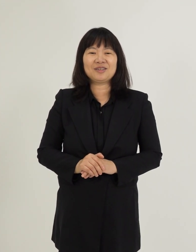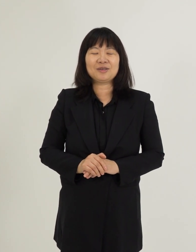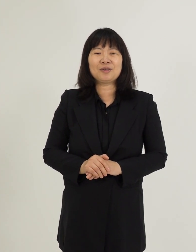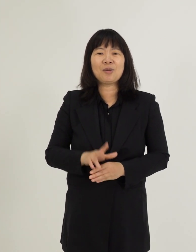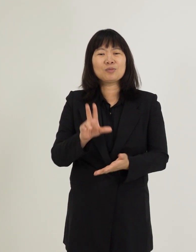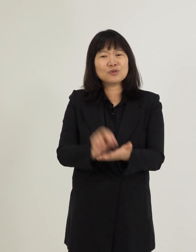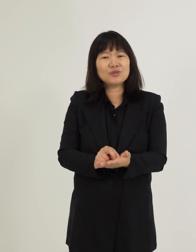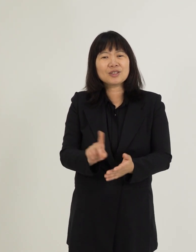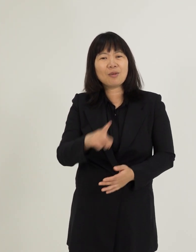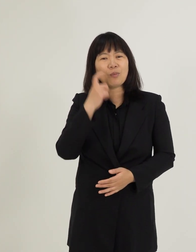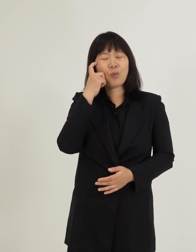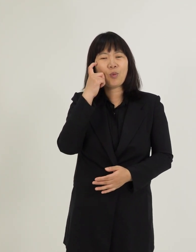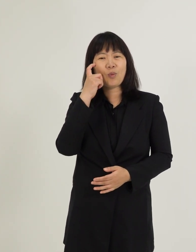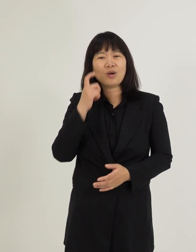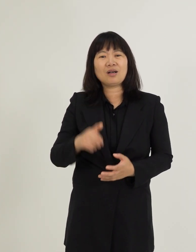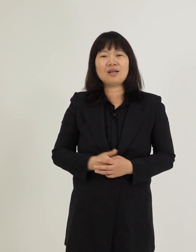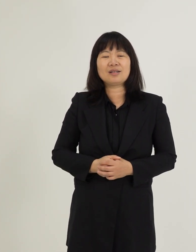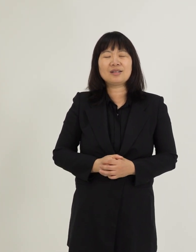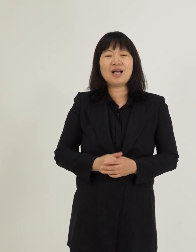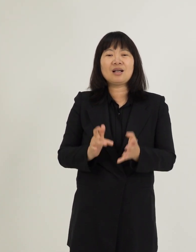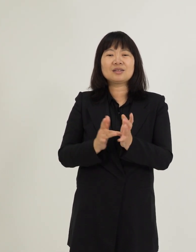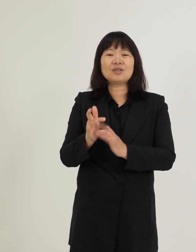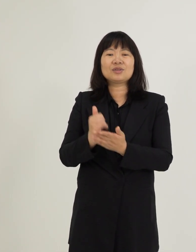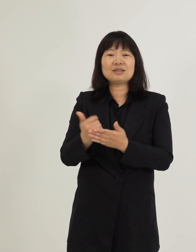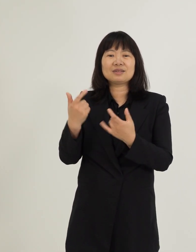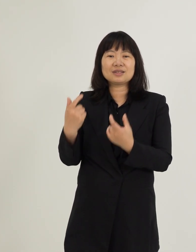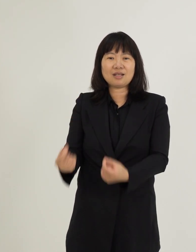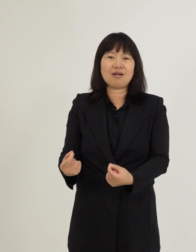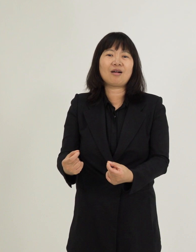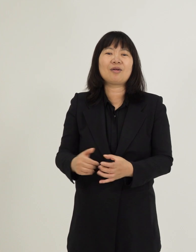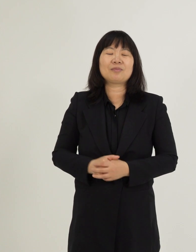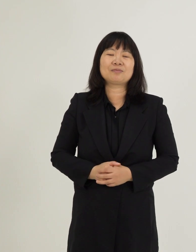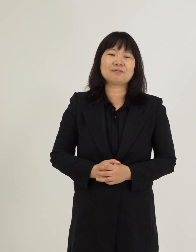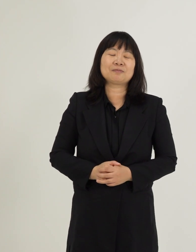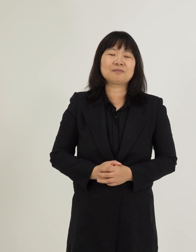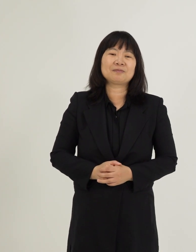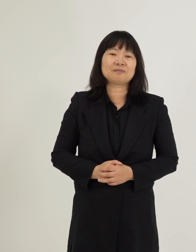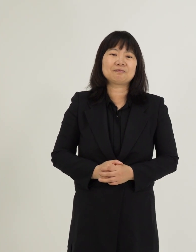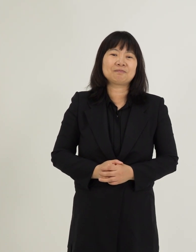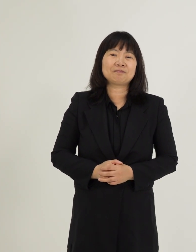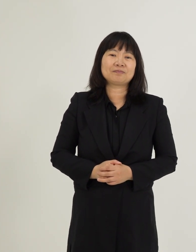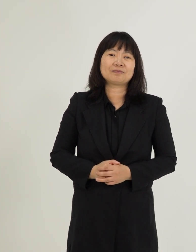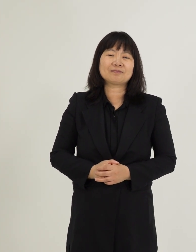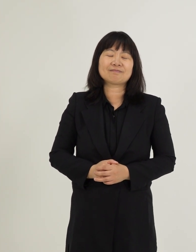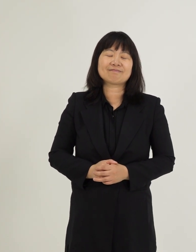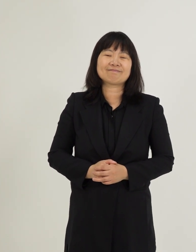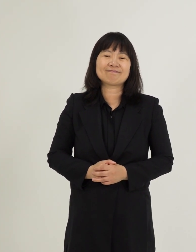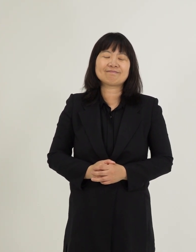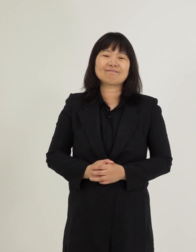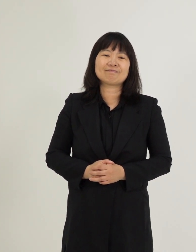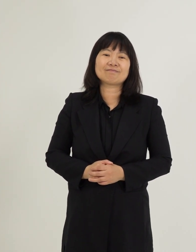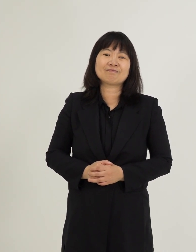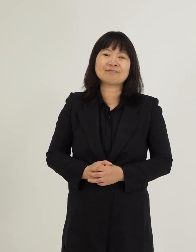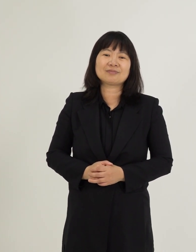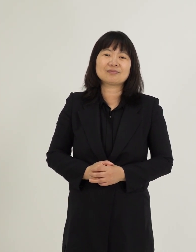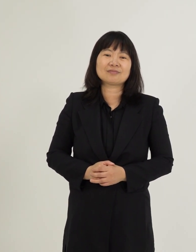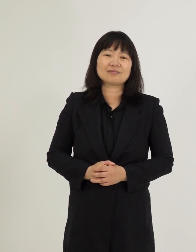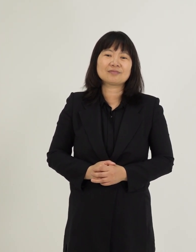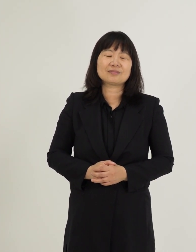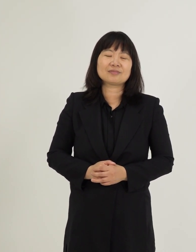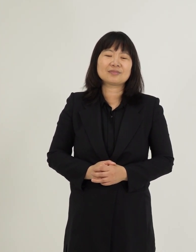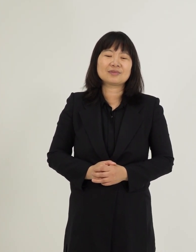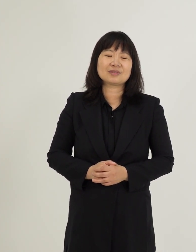뭐가 문제였을까? 예수님처럼 인카네이션이 개인에게 공동체에 이루어지지